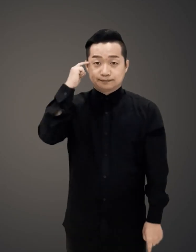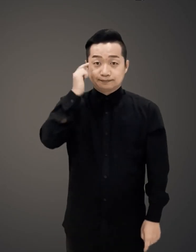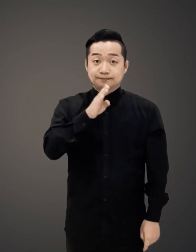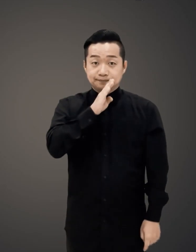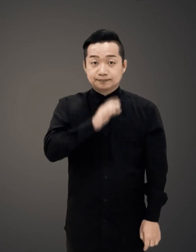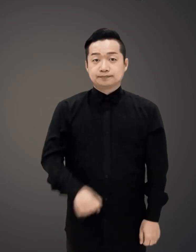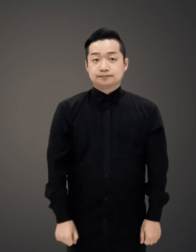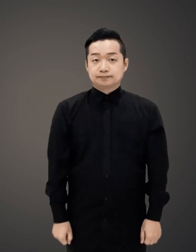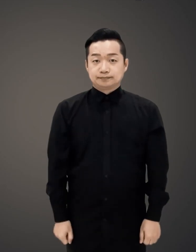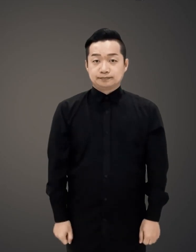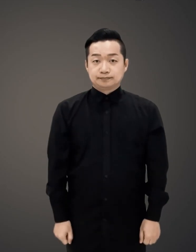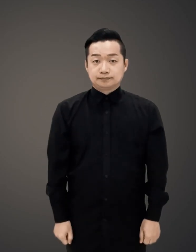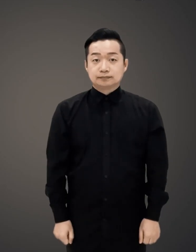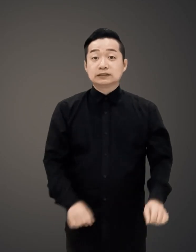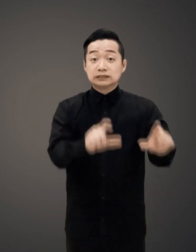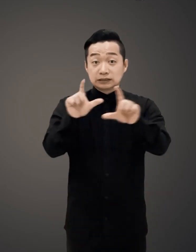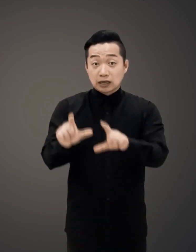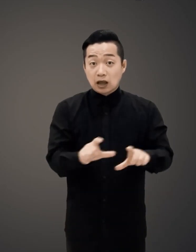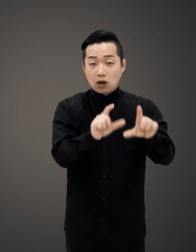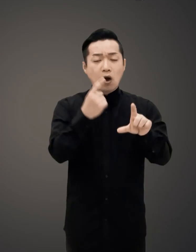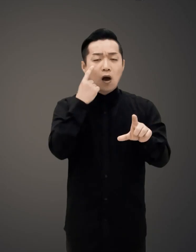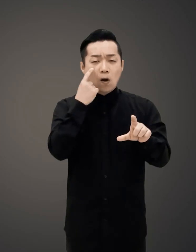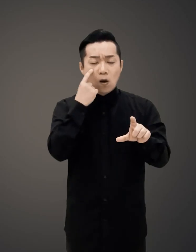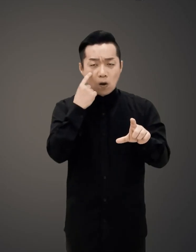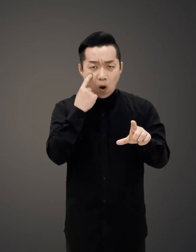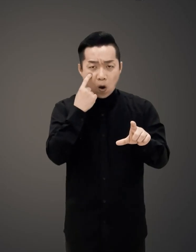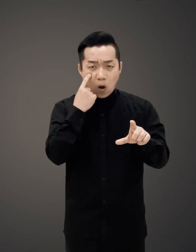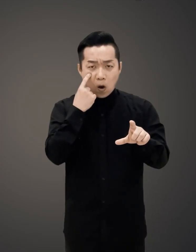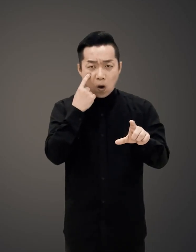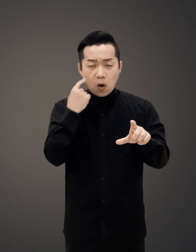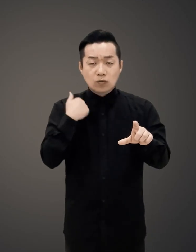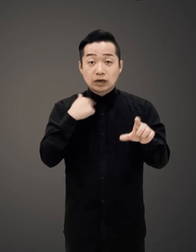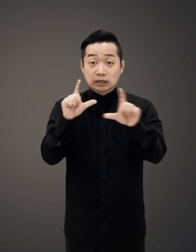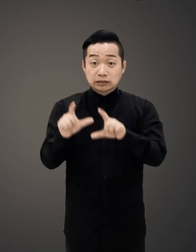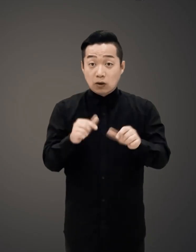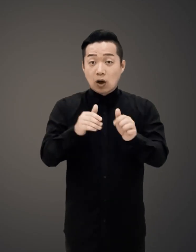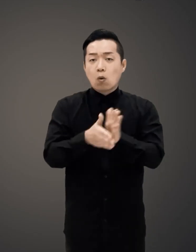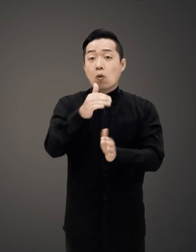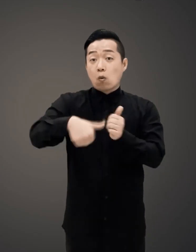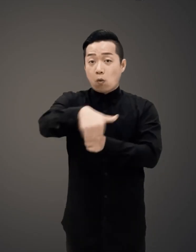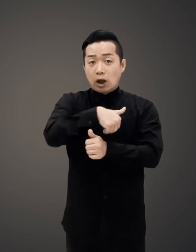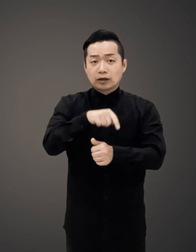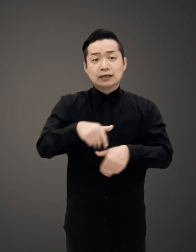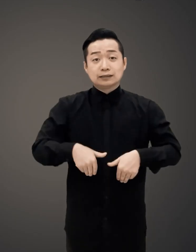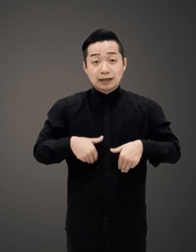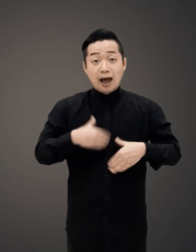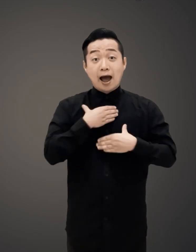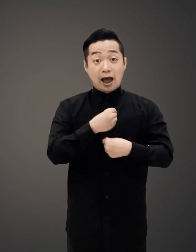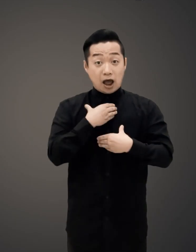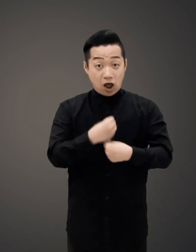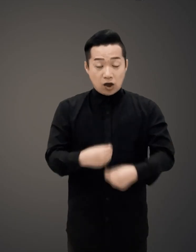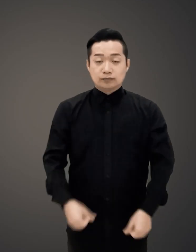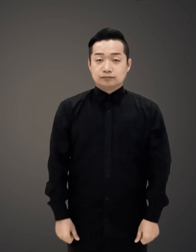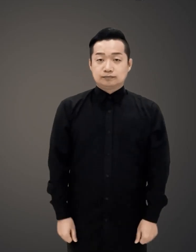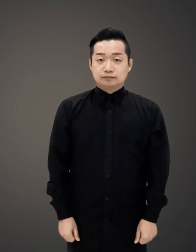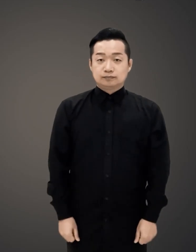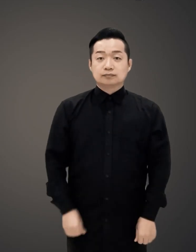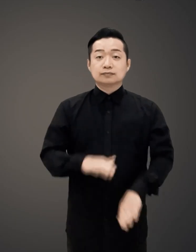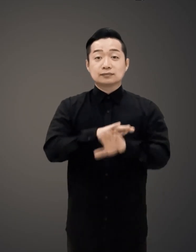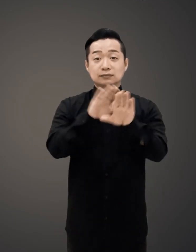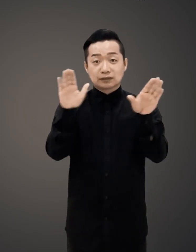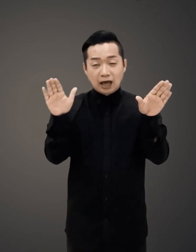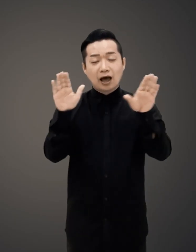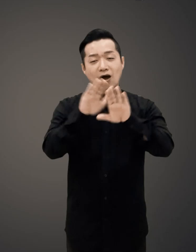합니다. 생활을 하다 보면은 우리가 생활한 도시 환경이 따뜻하고 안전한 곳이면은 우리가